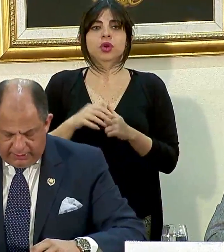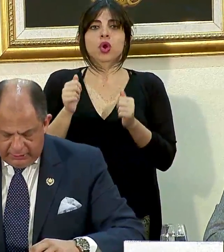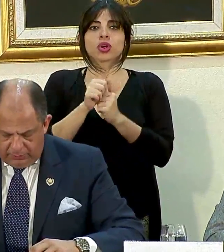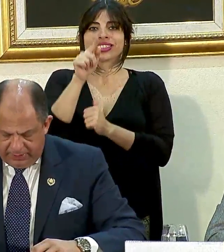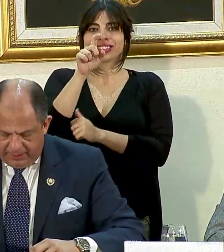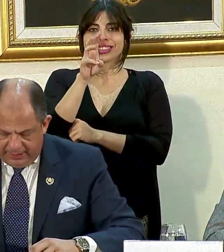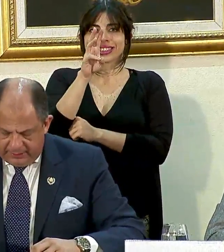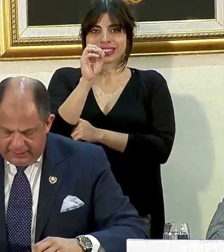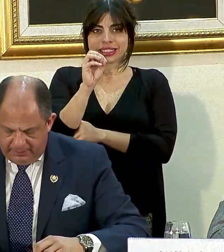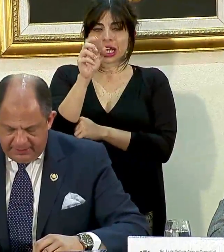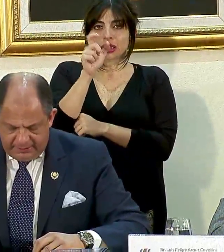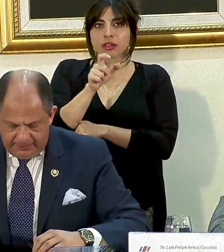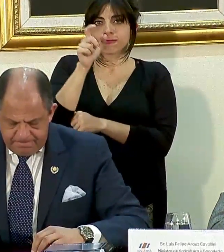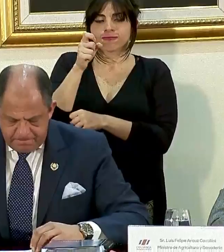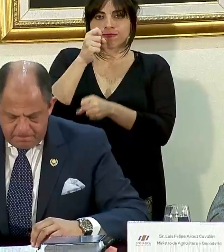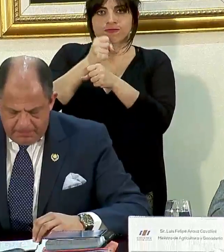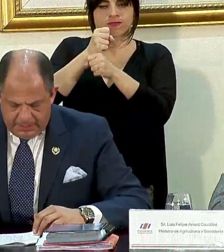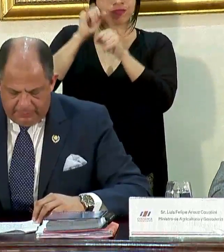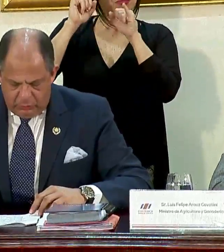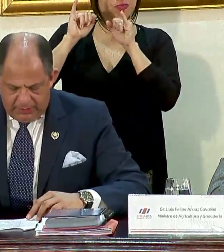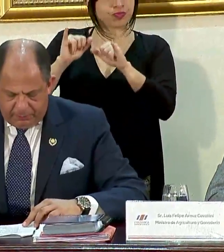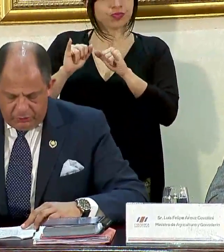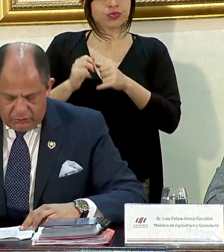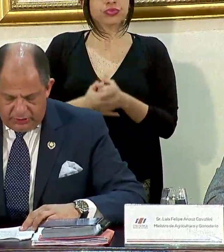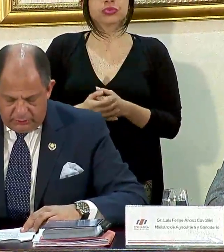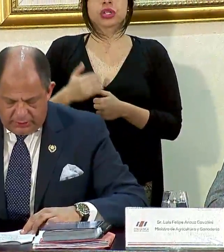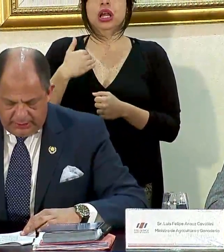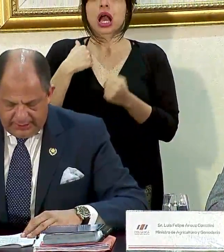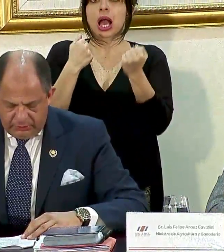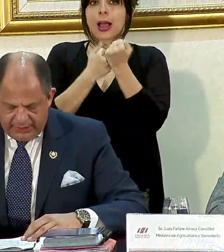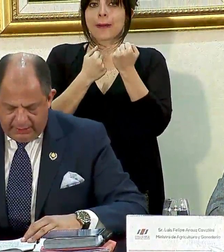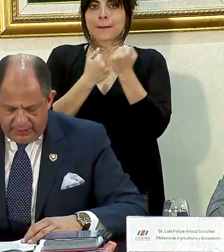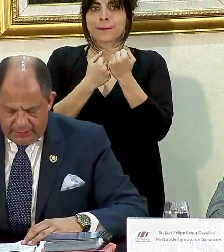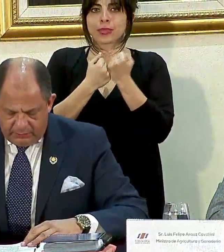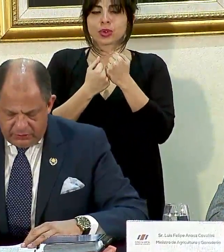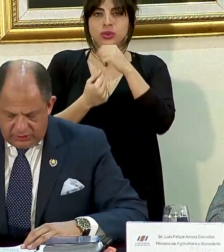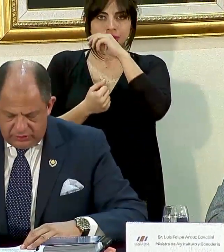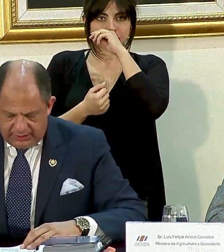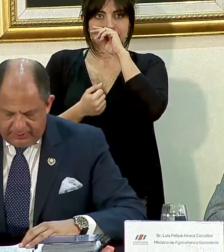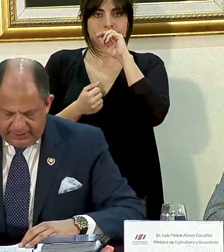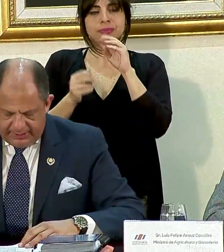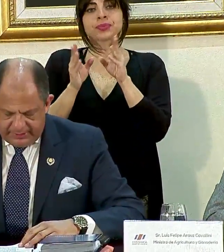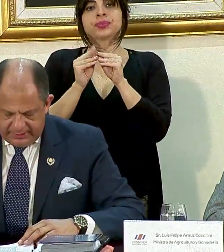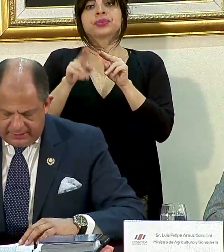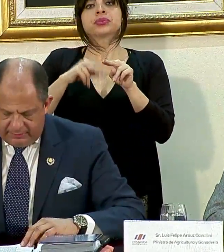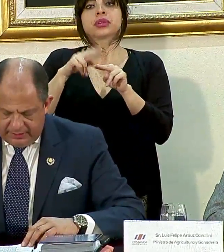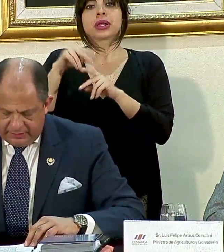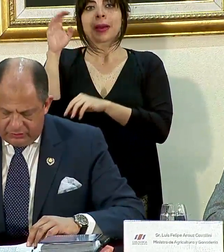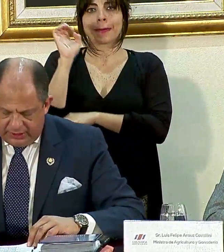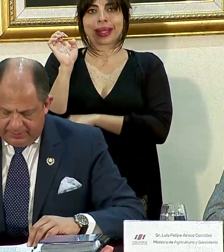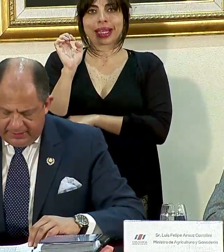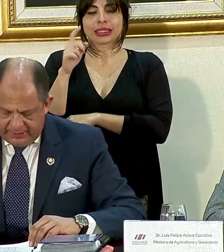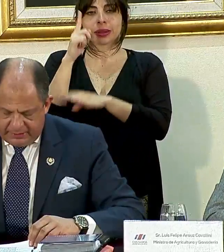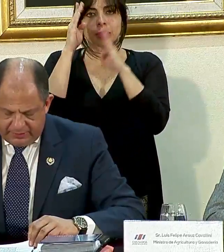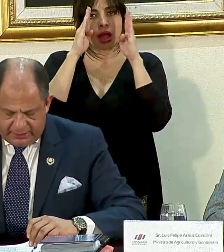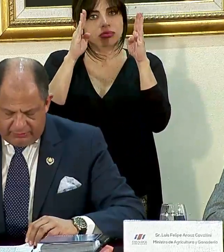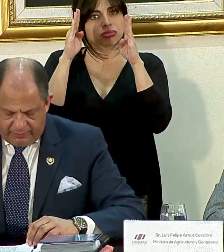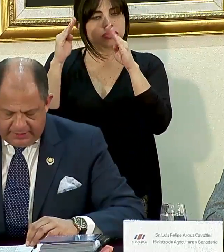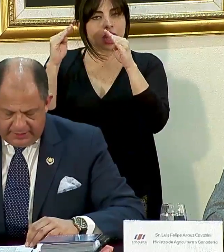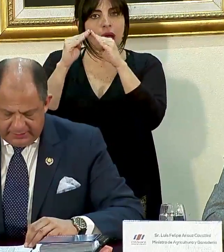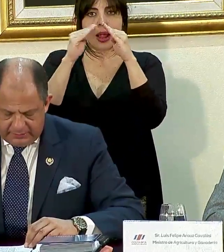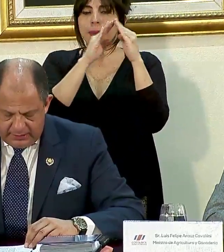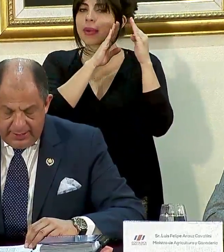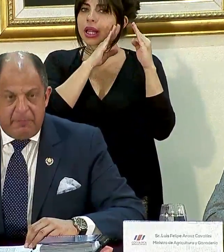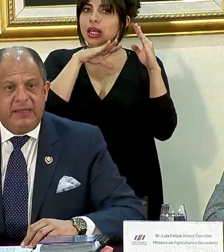funcionarios trabajando permanentemente. Ha habido un apoyo inclaudicable a la Comisión Nacional de Emergencias en la habilitación de albergues y el traslado